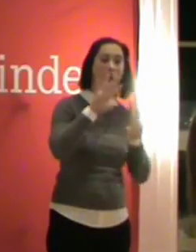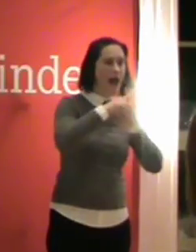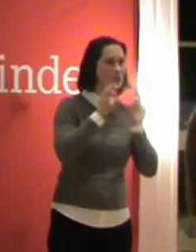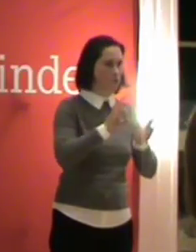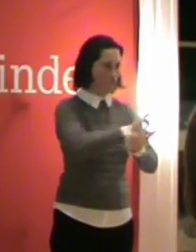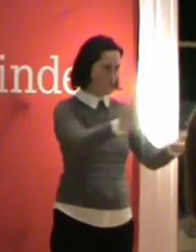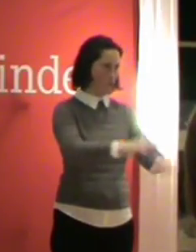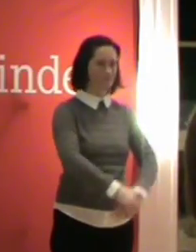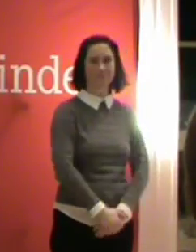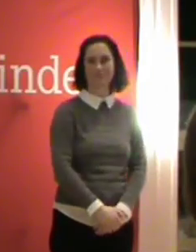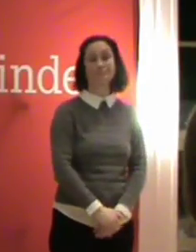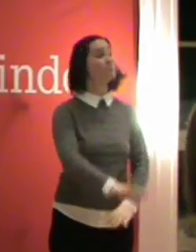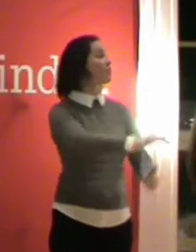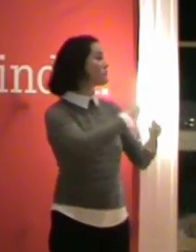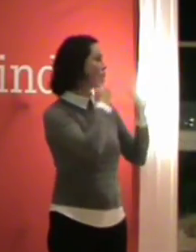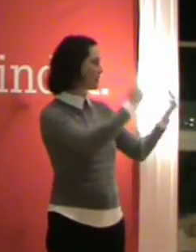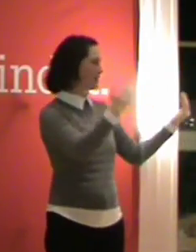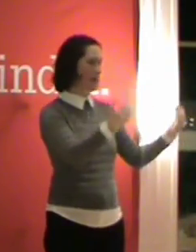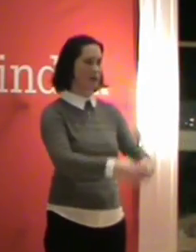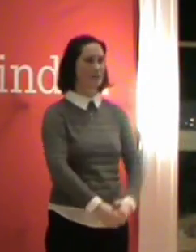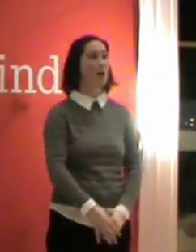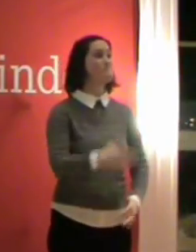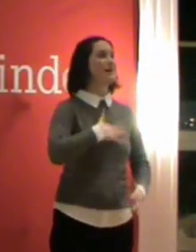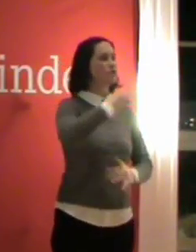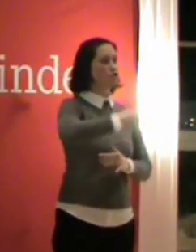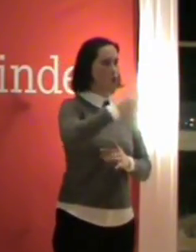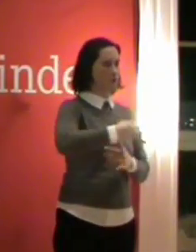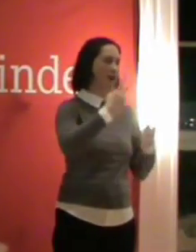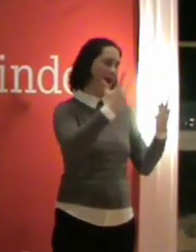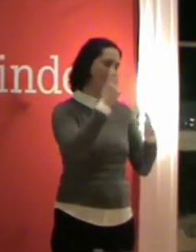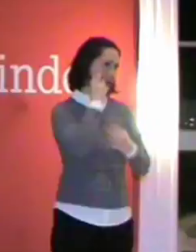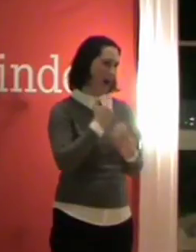Besuch und dafür etwas mehr. Schönen Dank, meine kleine achtjährige Tochter. Also